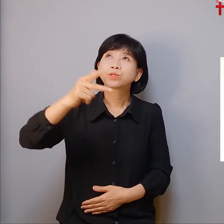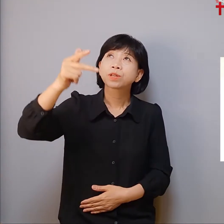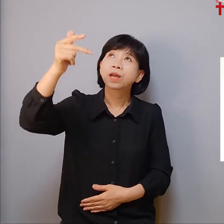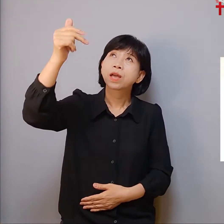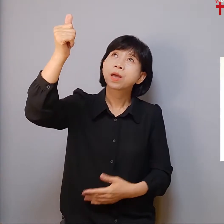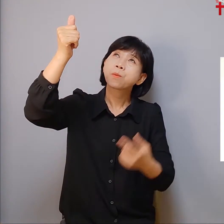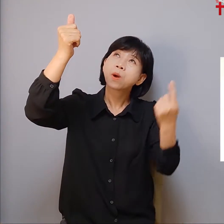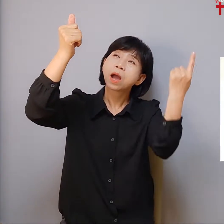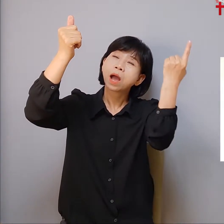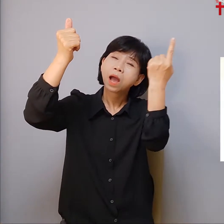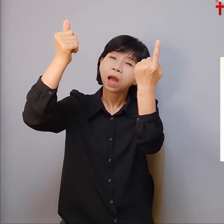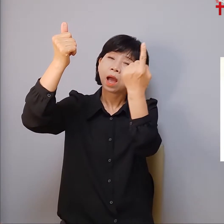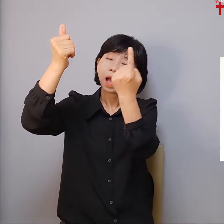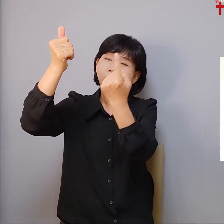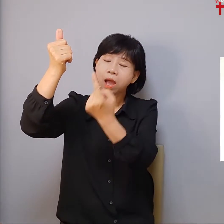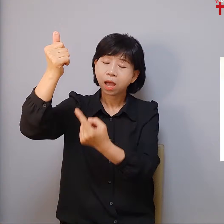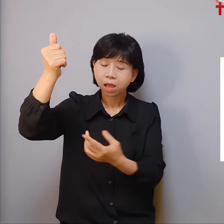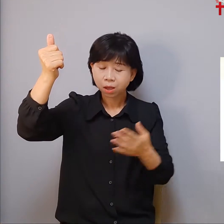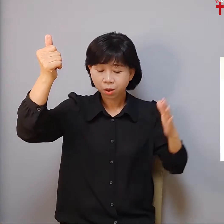주께